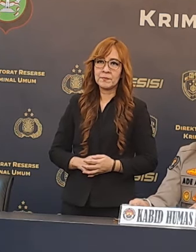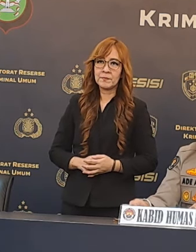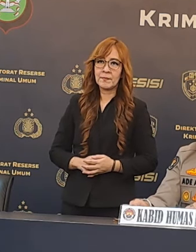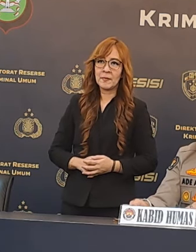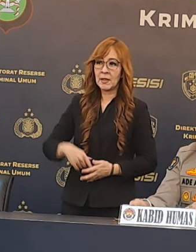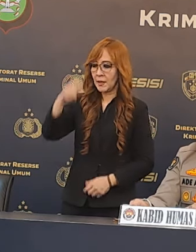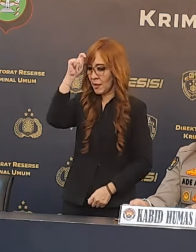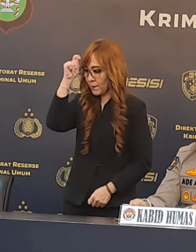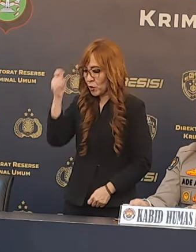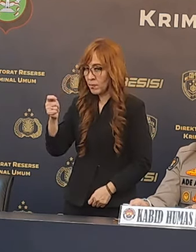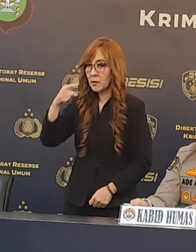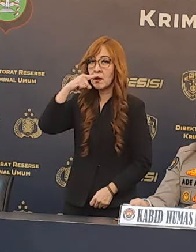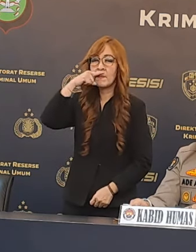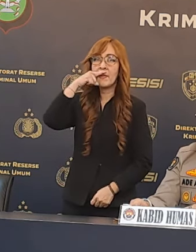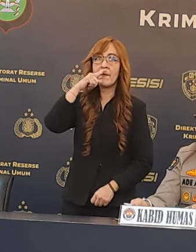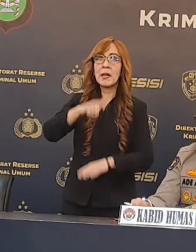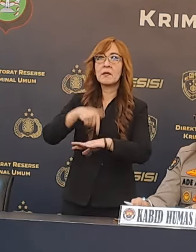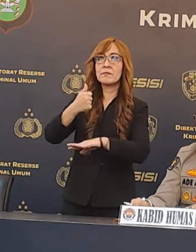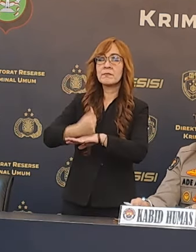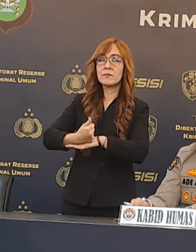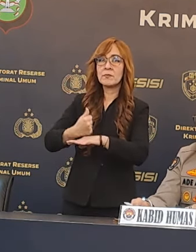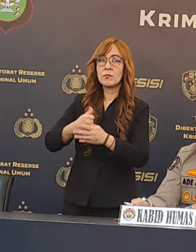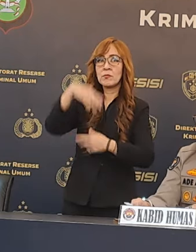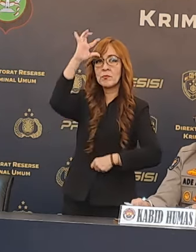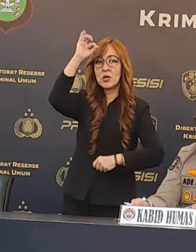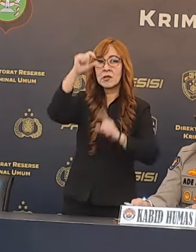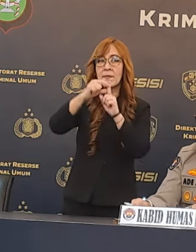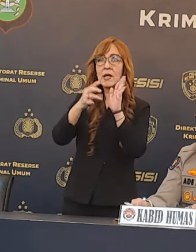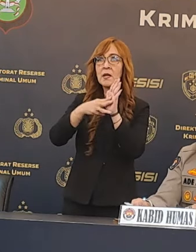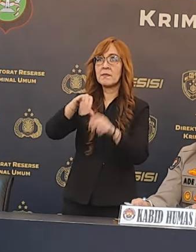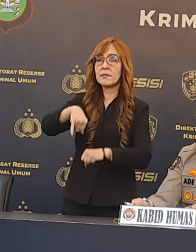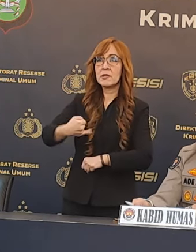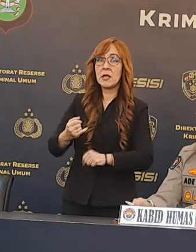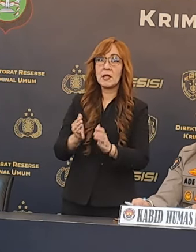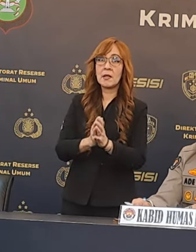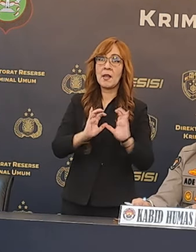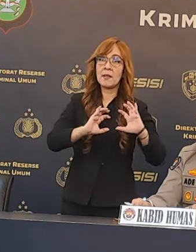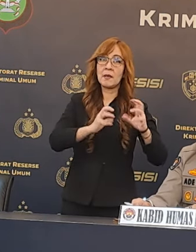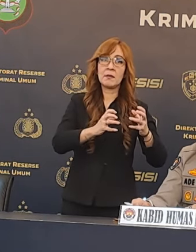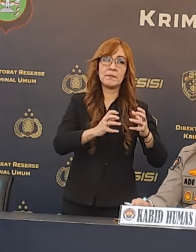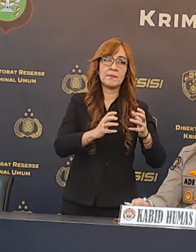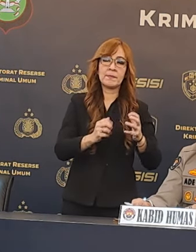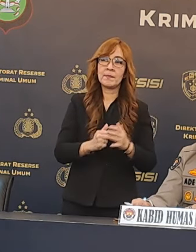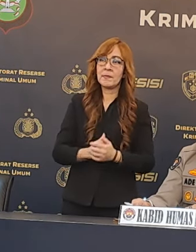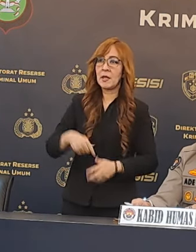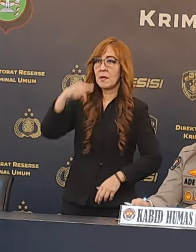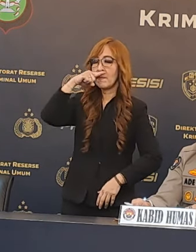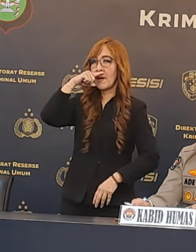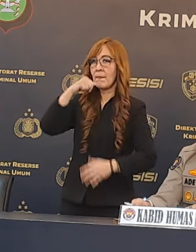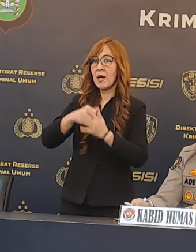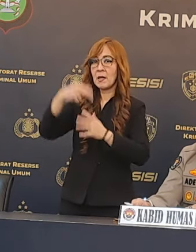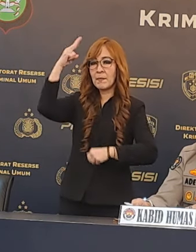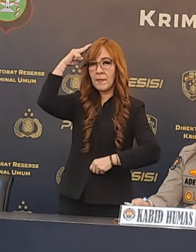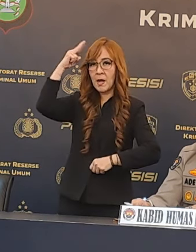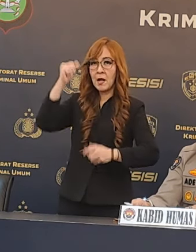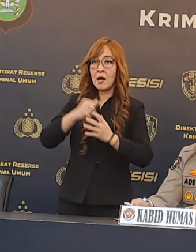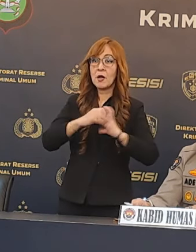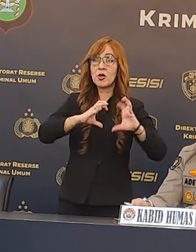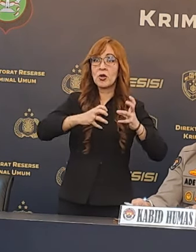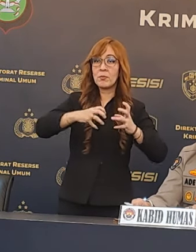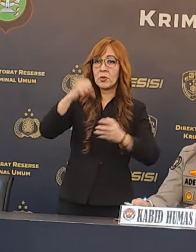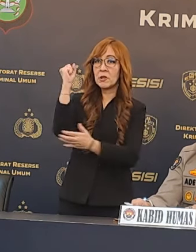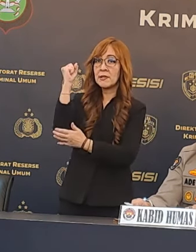Yang kami hormati Bapak di Reskrimum Polda Metro Jaya beserta tim, ada Pak Kasubdit Jatanras